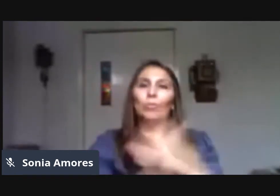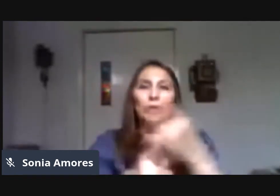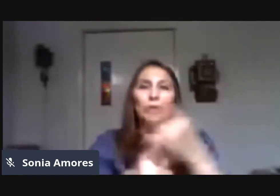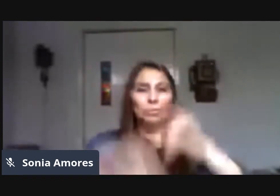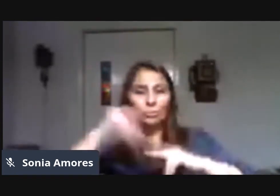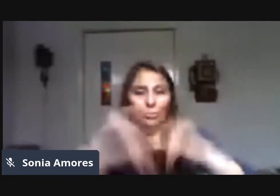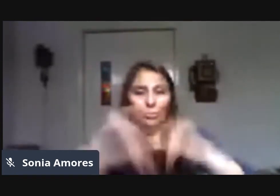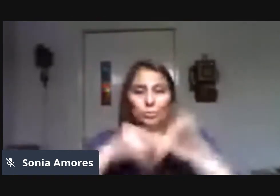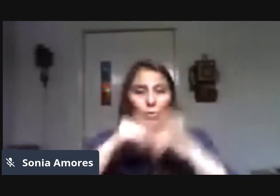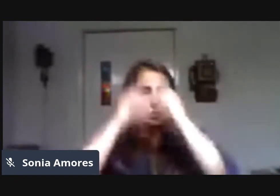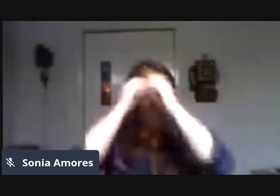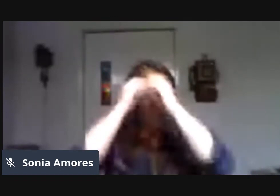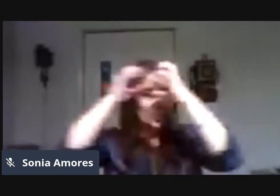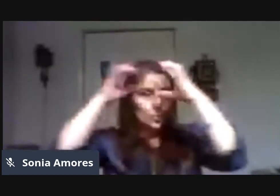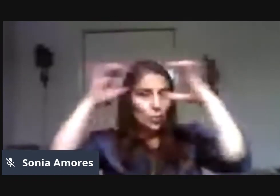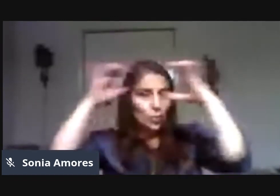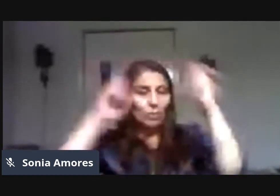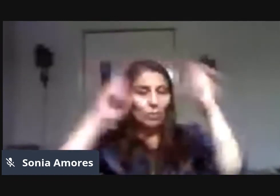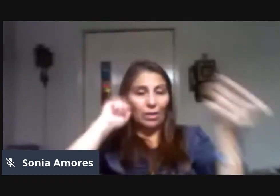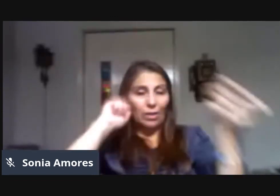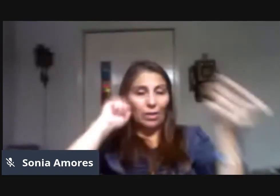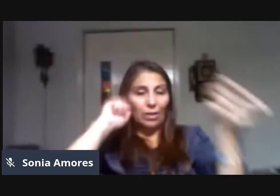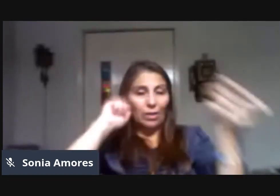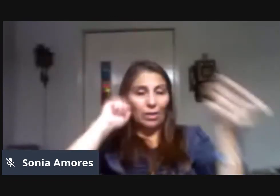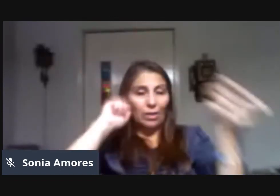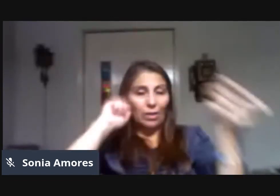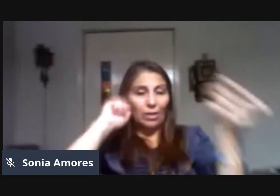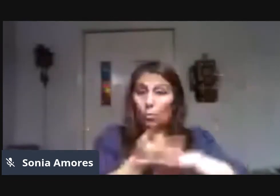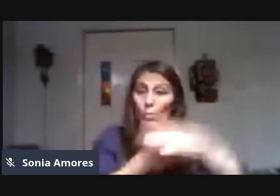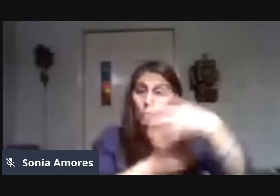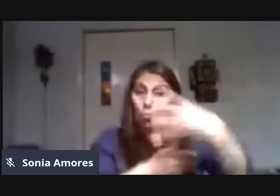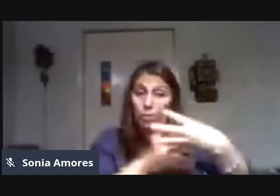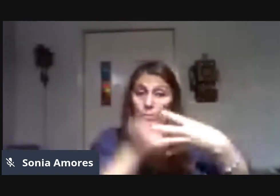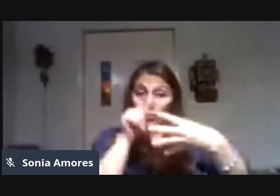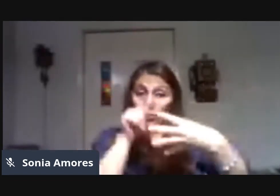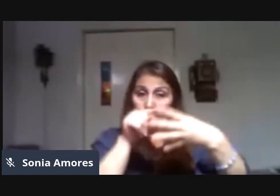idea planteo cuatro elementos. Uno, necesitamos,